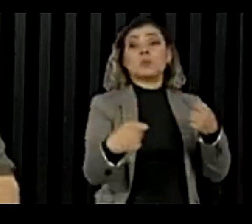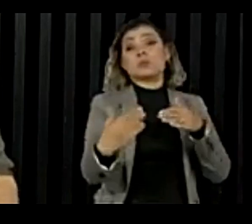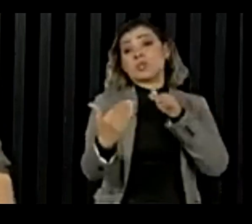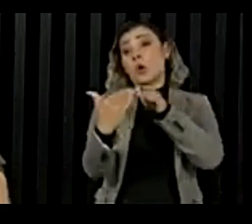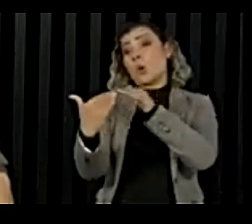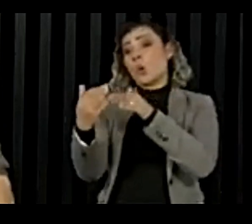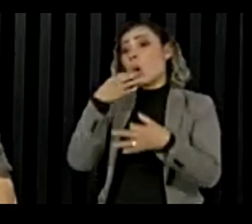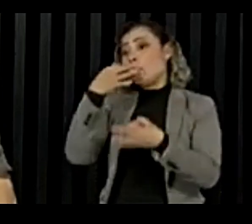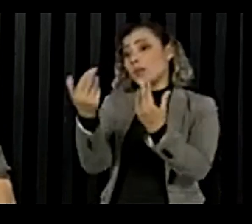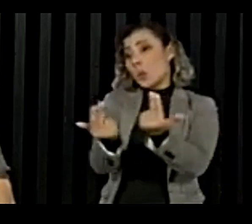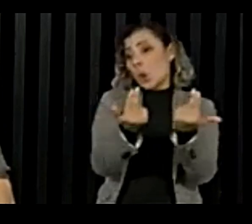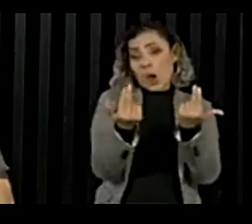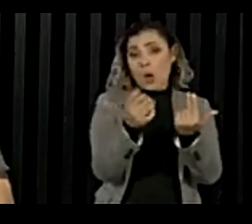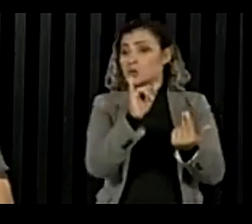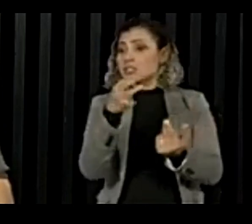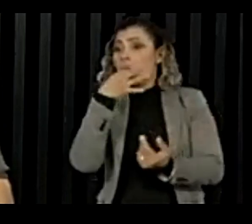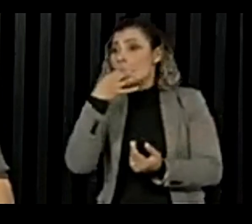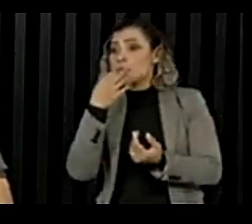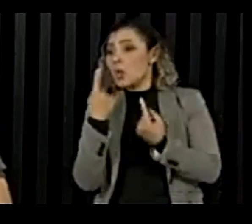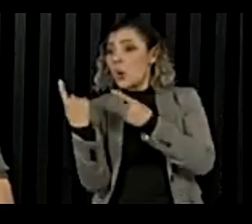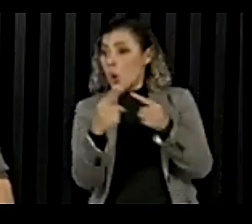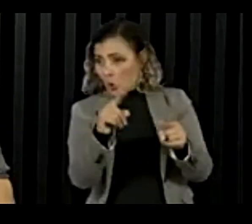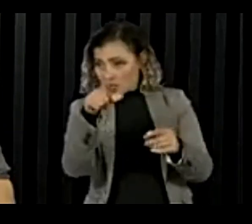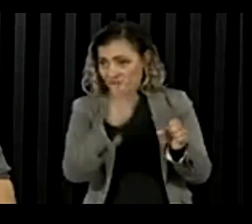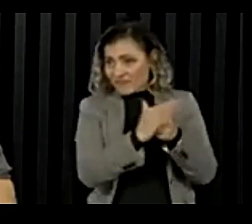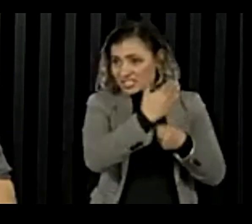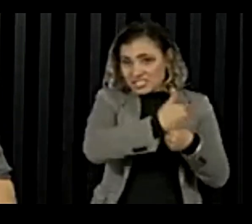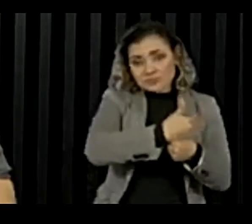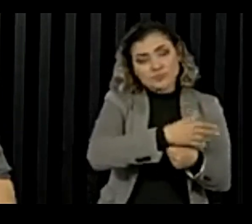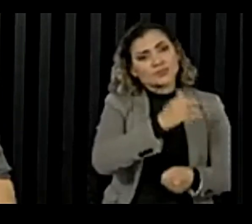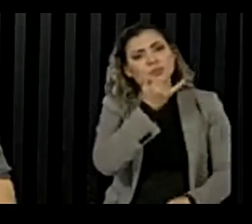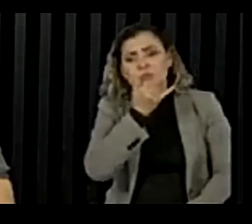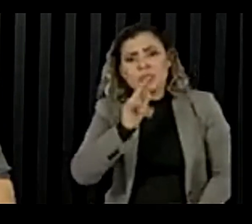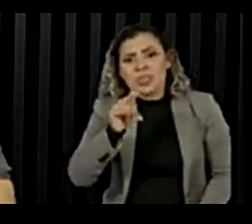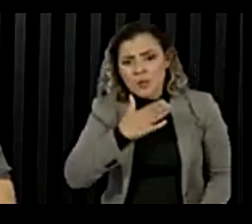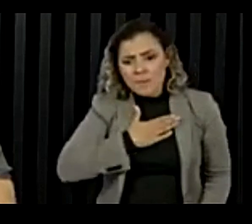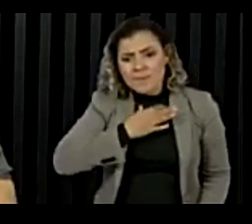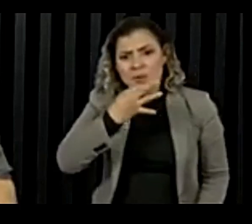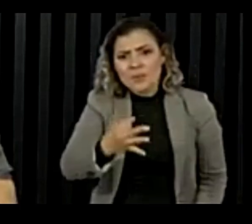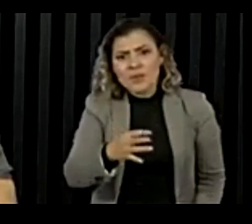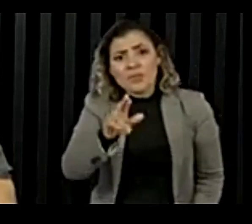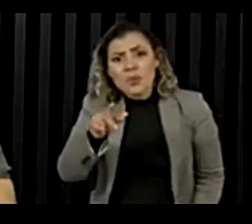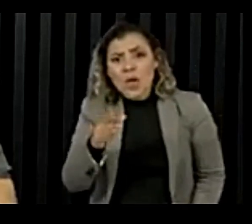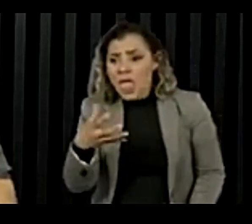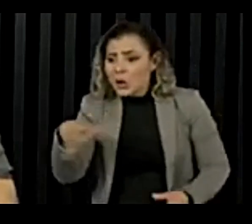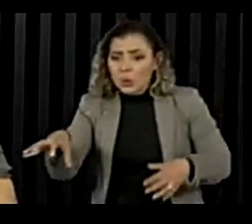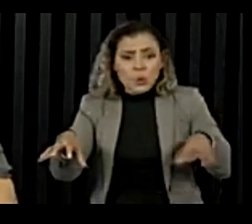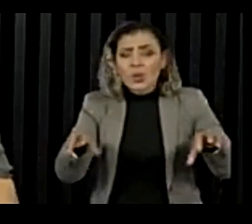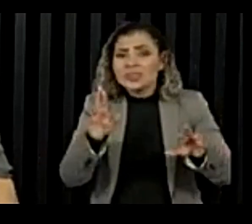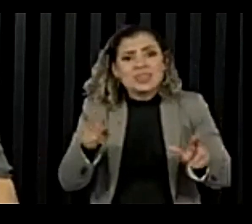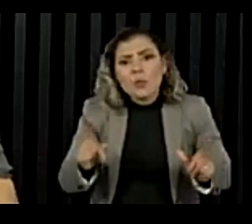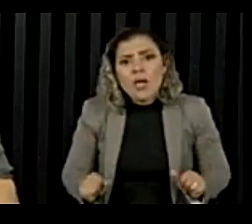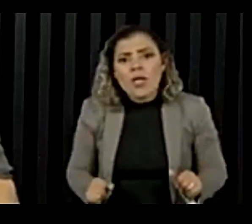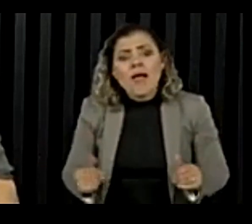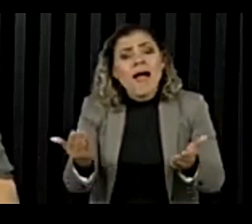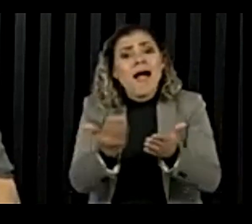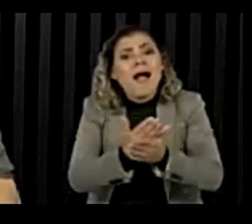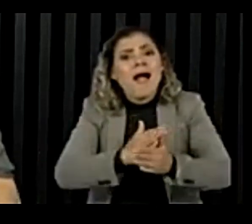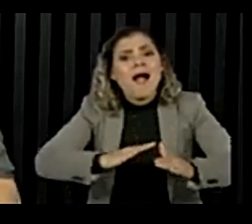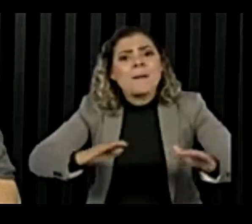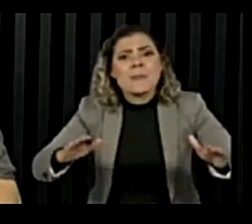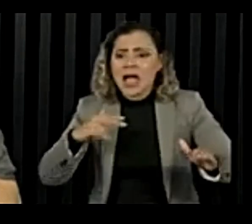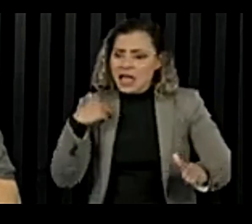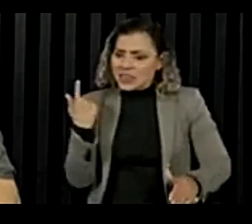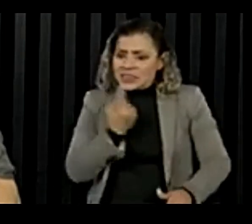opinião, Felipe, todo mundo que não concordar com você é fascista. Não é a minha opinião. Não são lados. Nós não podemos validar, nós